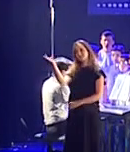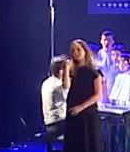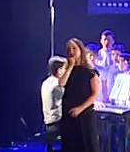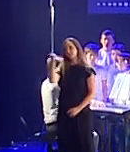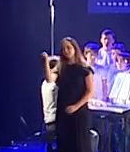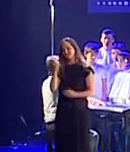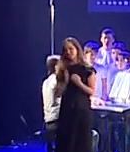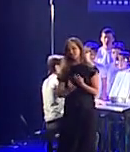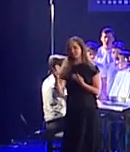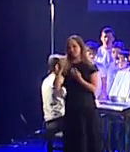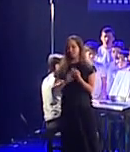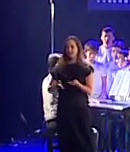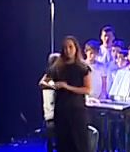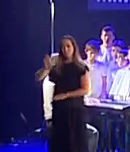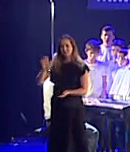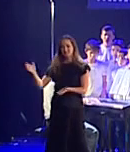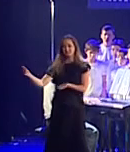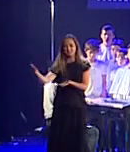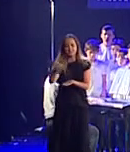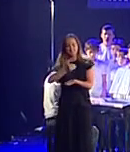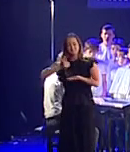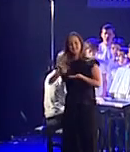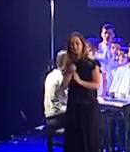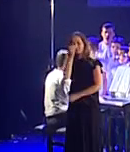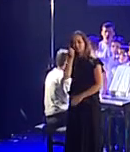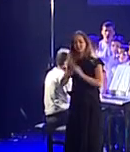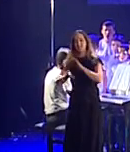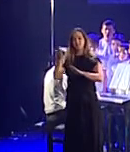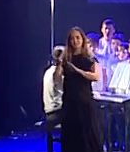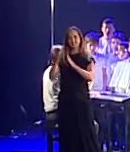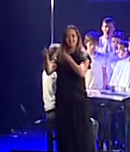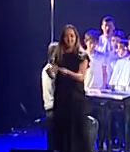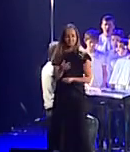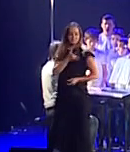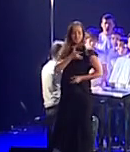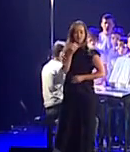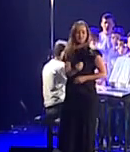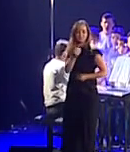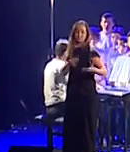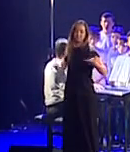France, 1 adulte sur 4 serait concerné par une forme de déficience auditive.